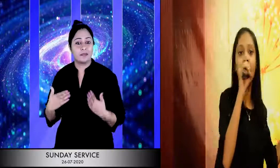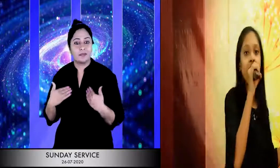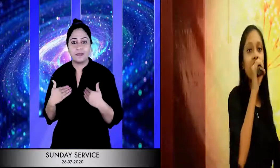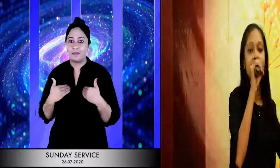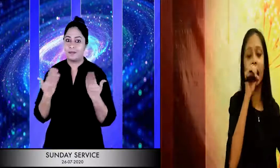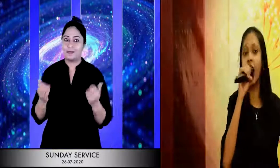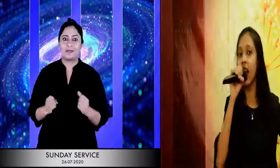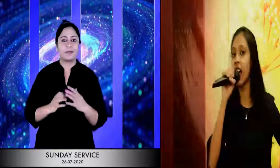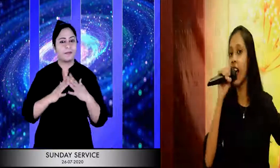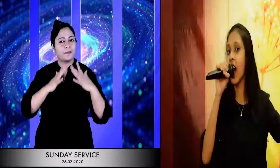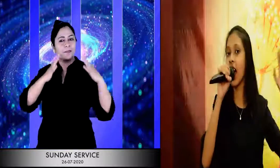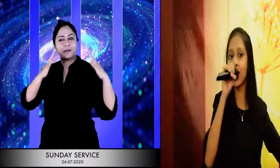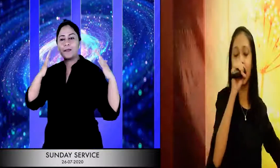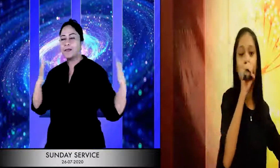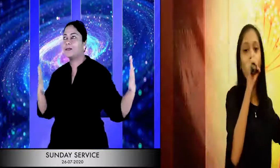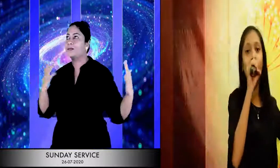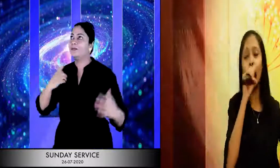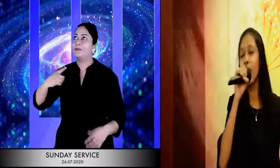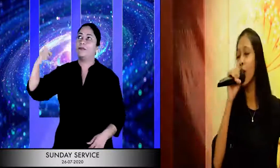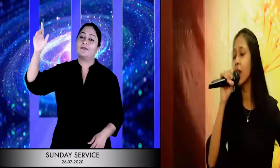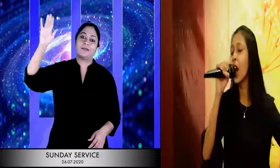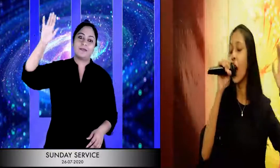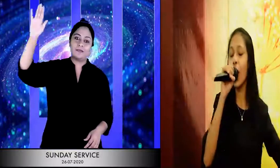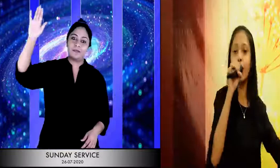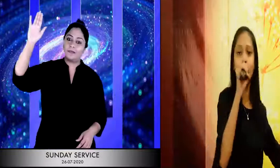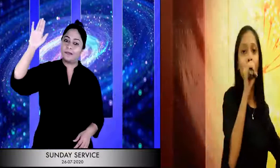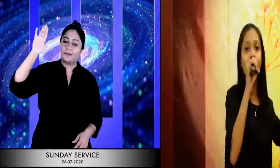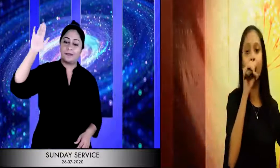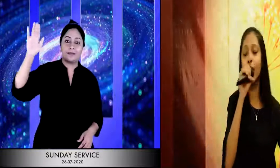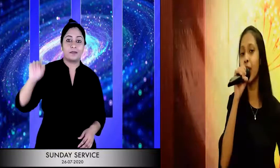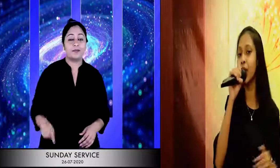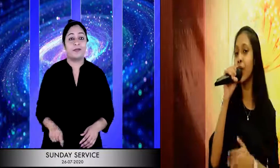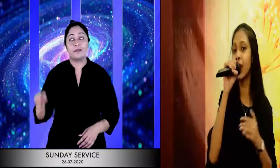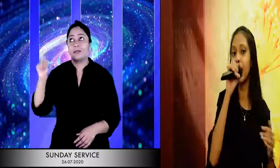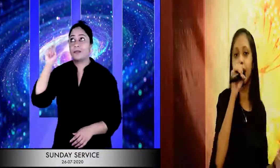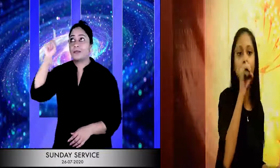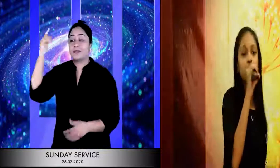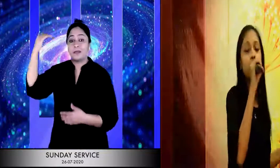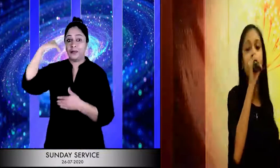তাকে ছাড়া জীবন অসম্পূর্ণ,